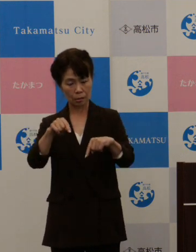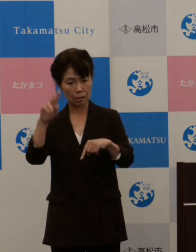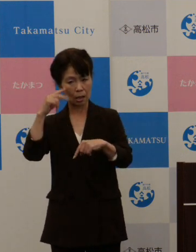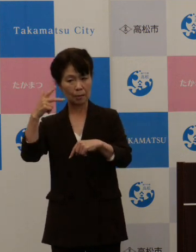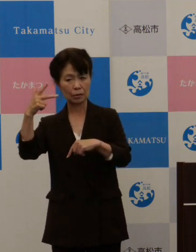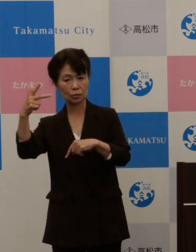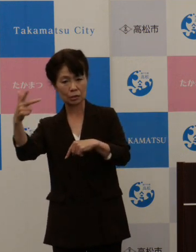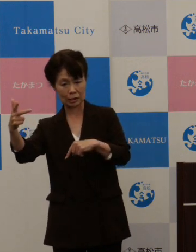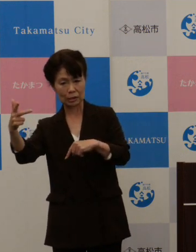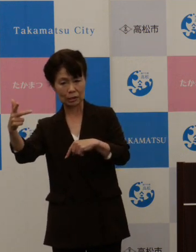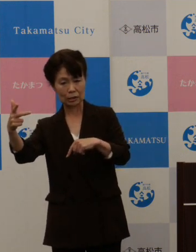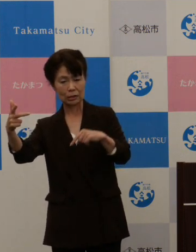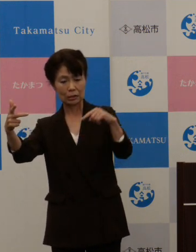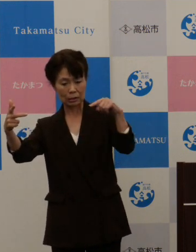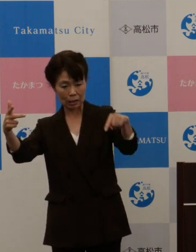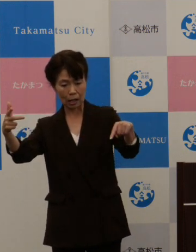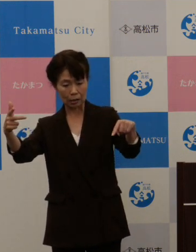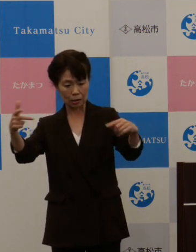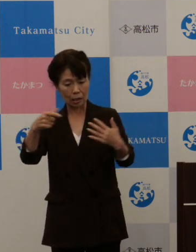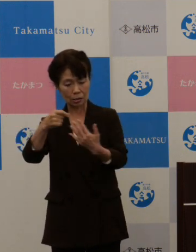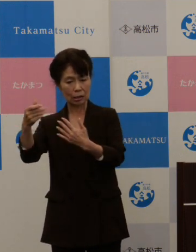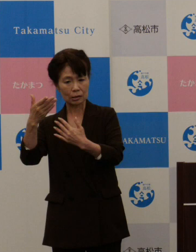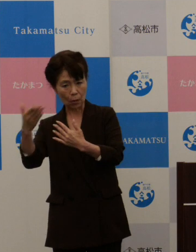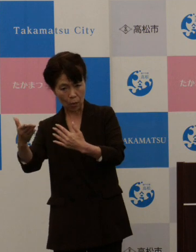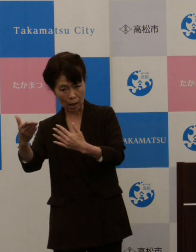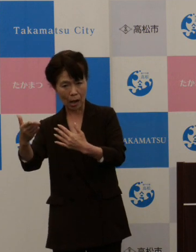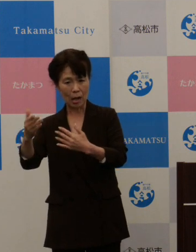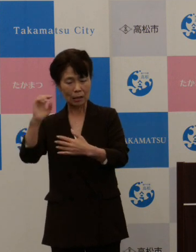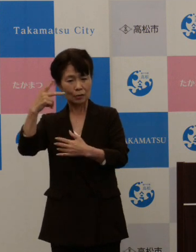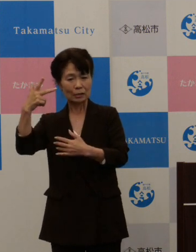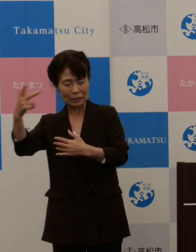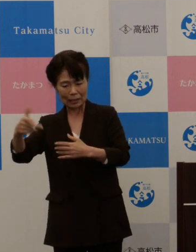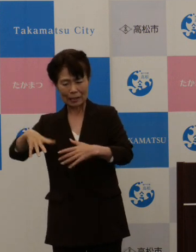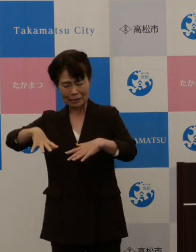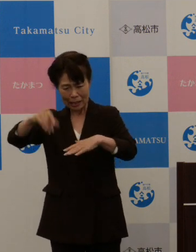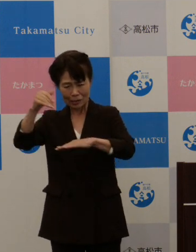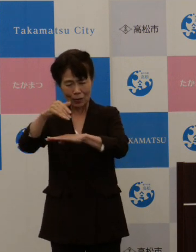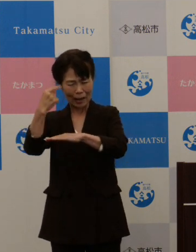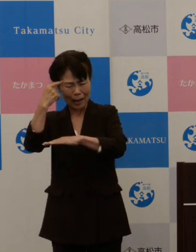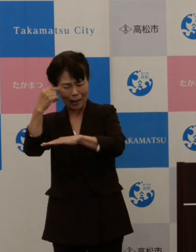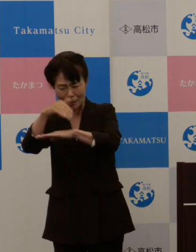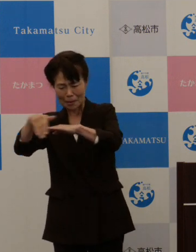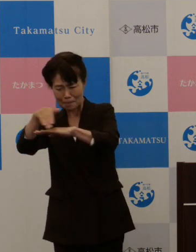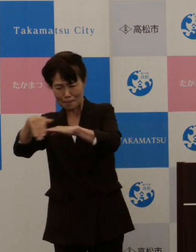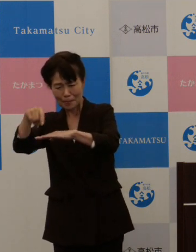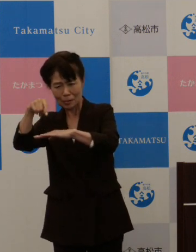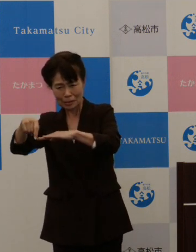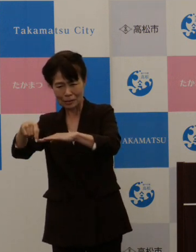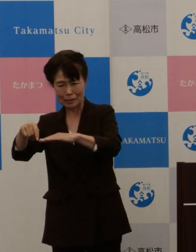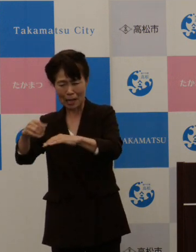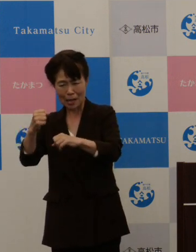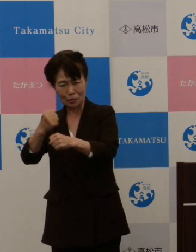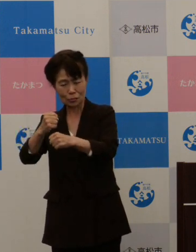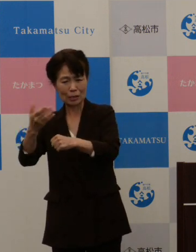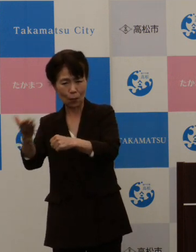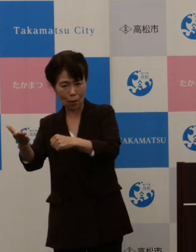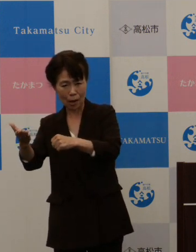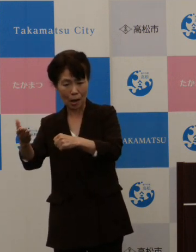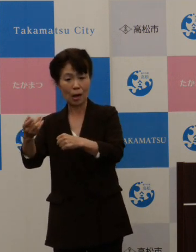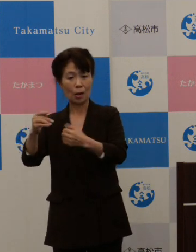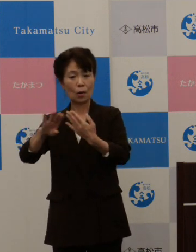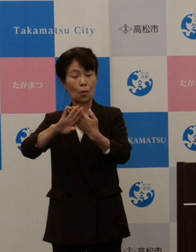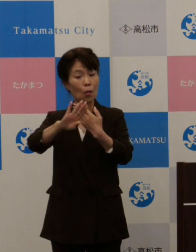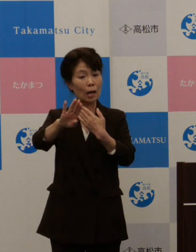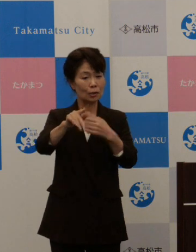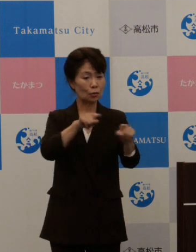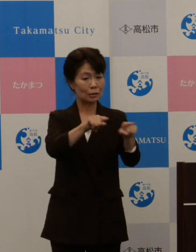それを採用しているのか、それとも高松市がもう一からオリジナルで作られているのか、他の自治体